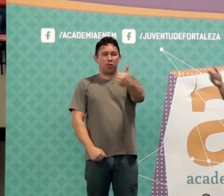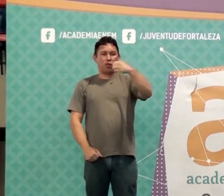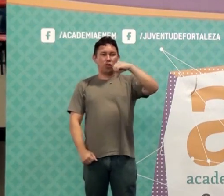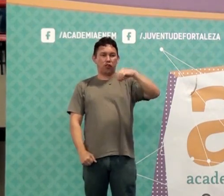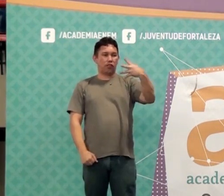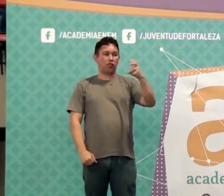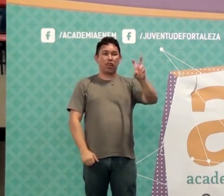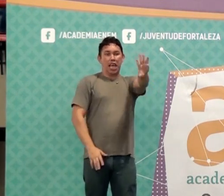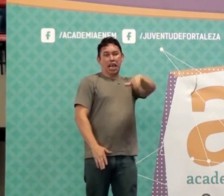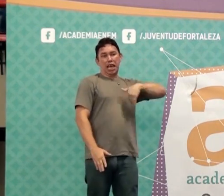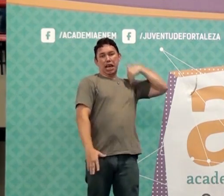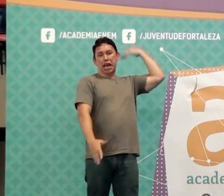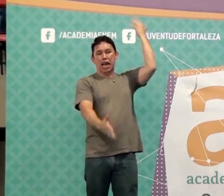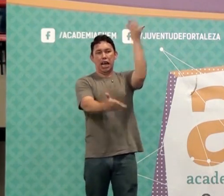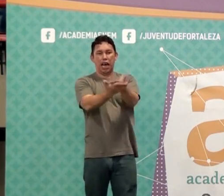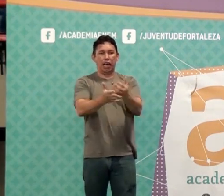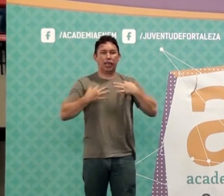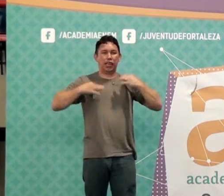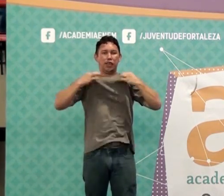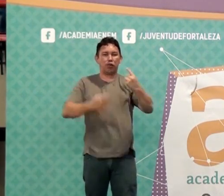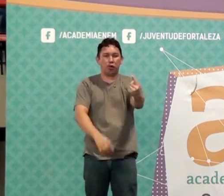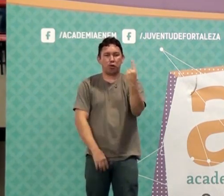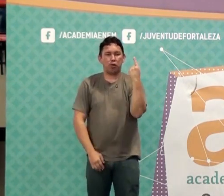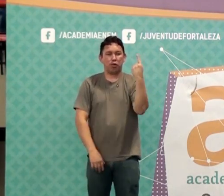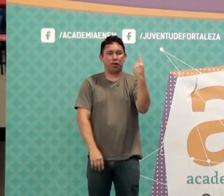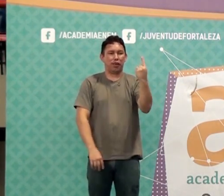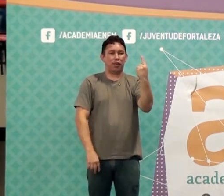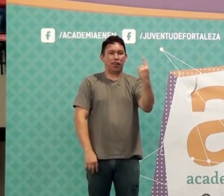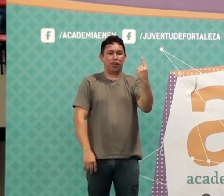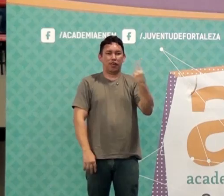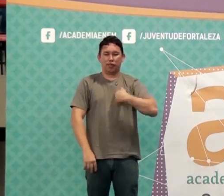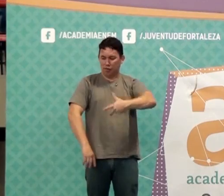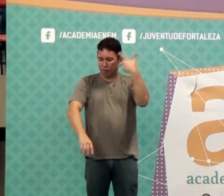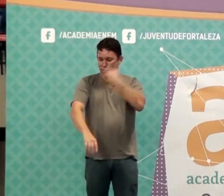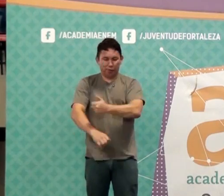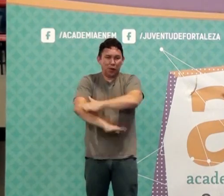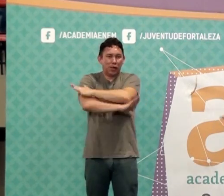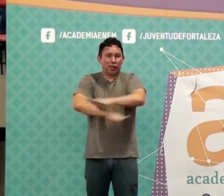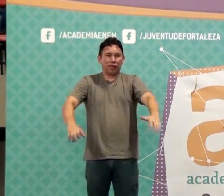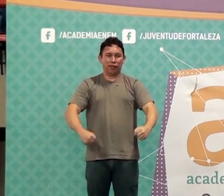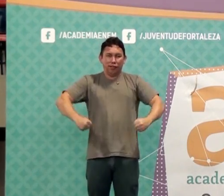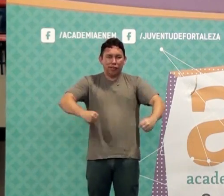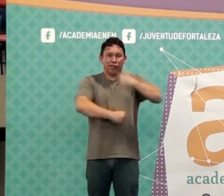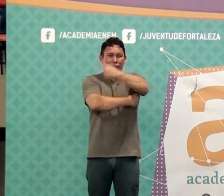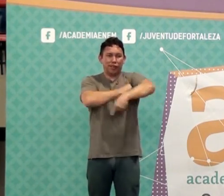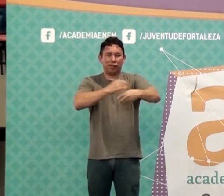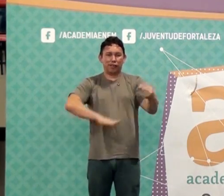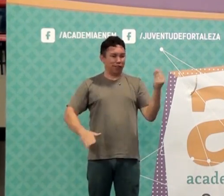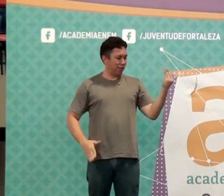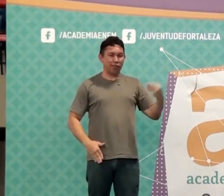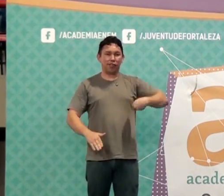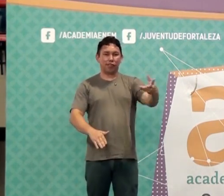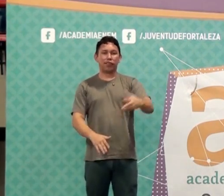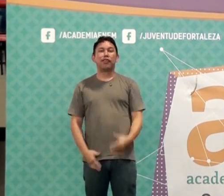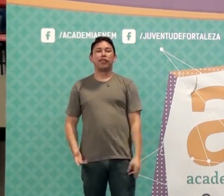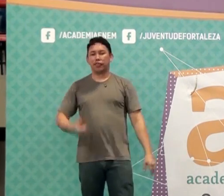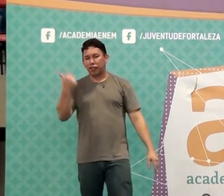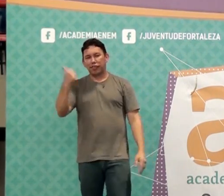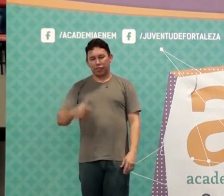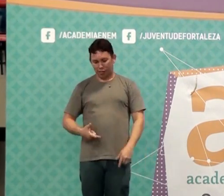escudo. Tá certo que o Capitão América é um herói barato. Ele vai a pé. Ele só tem uma roupa, o filme